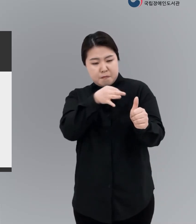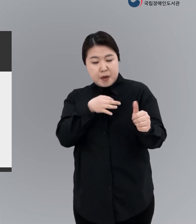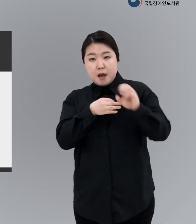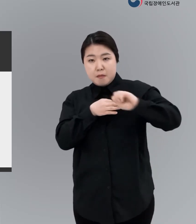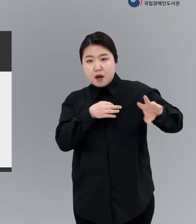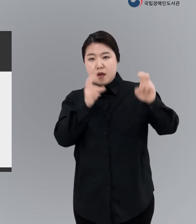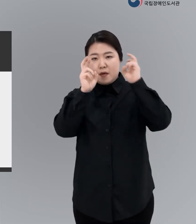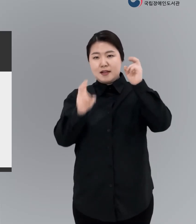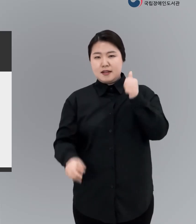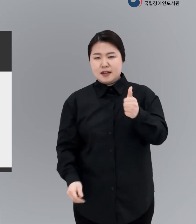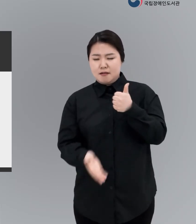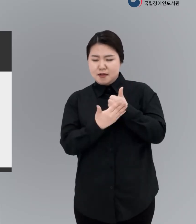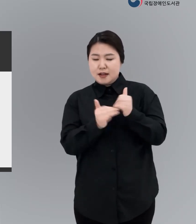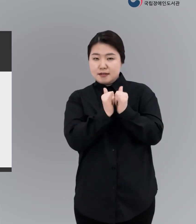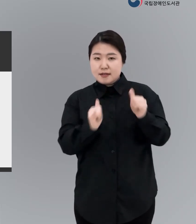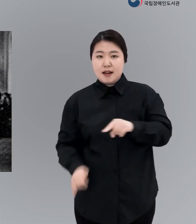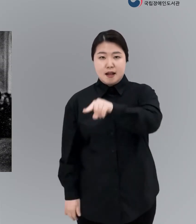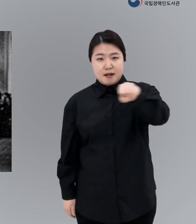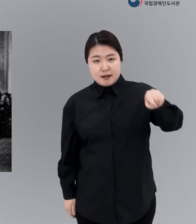기업가와 후원자들까지